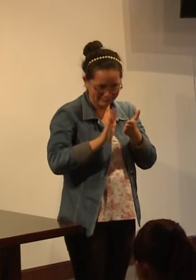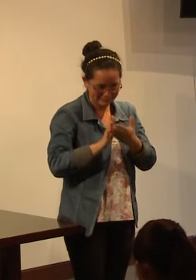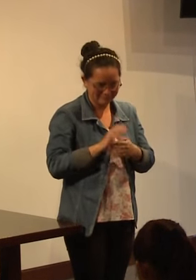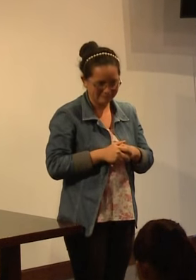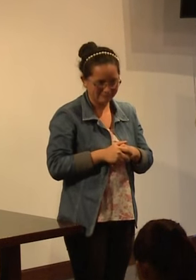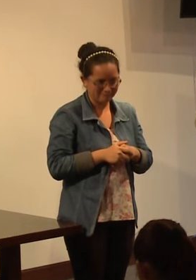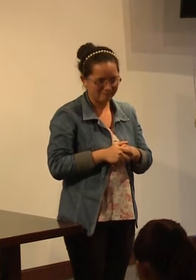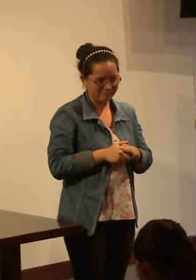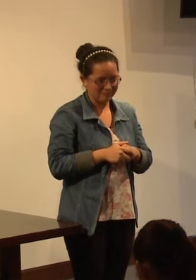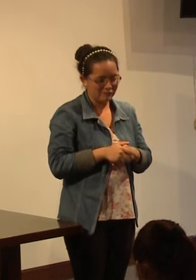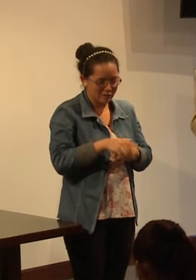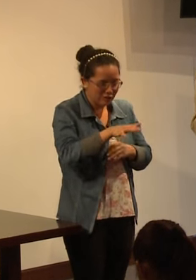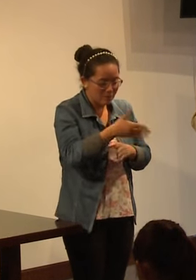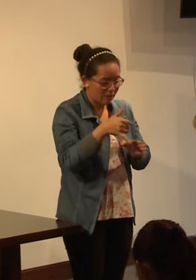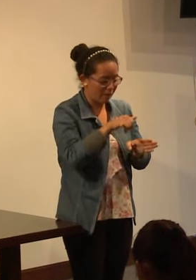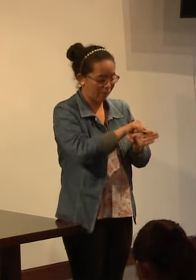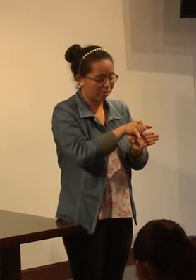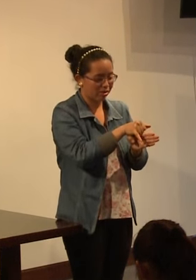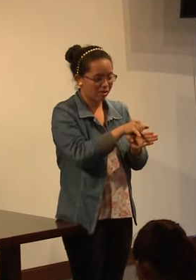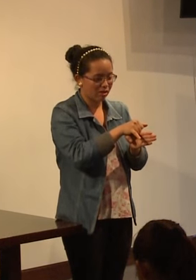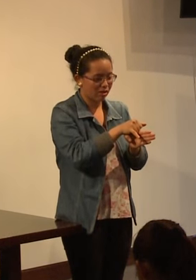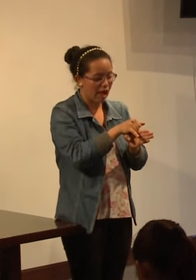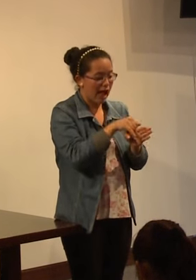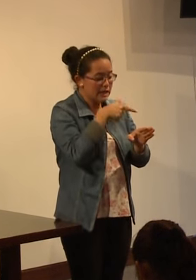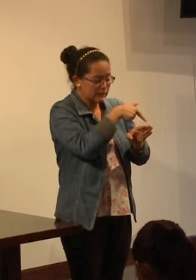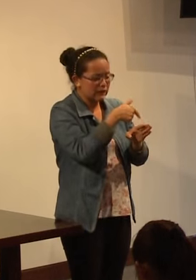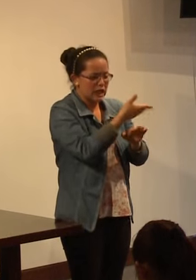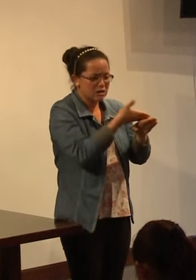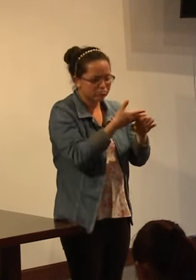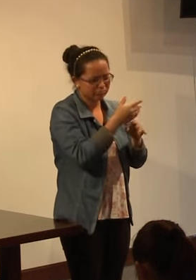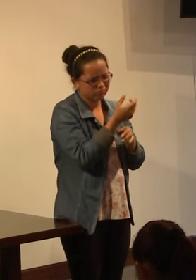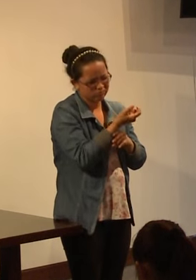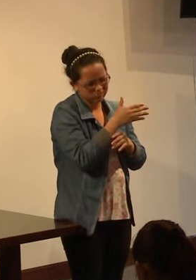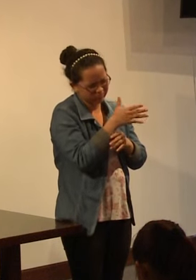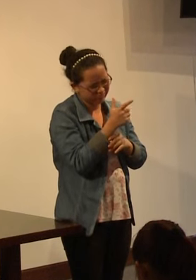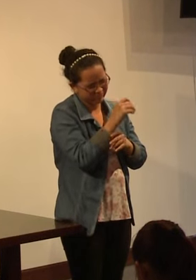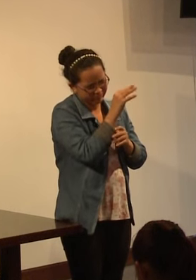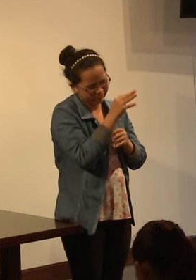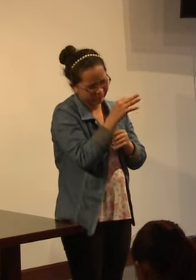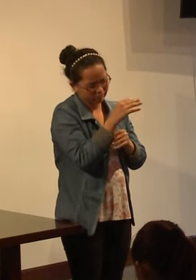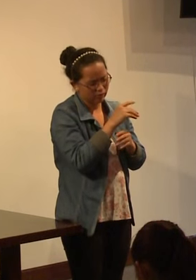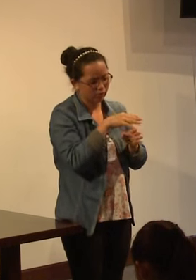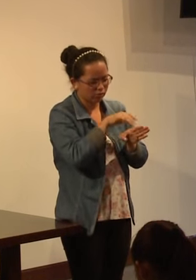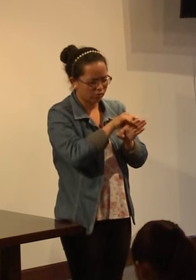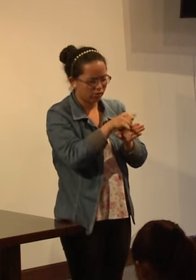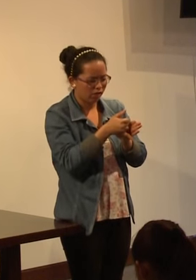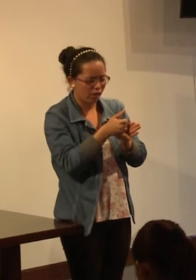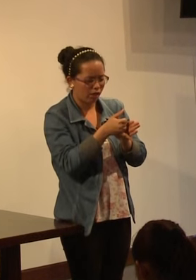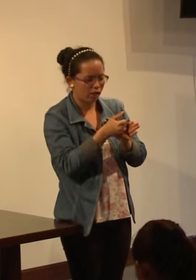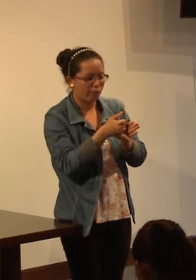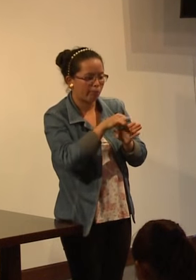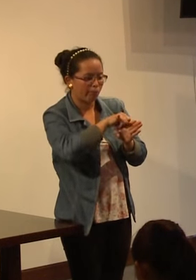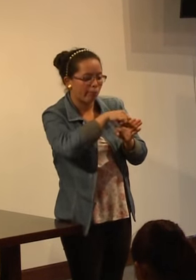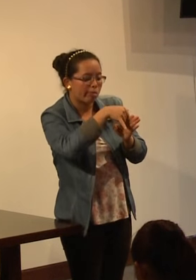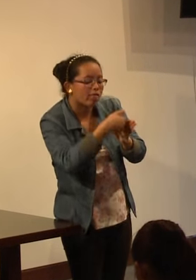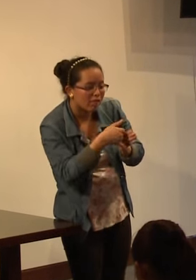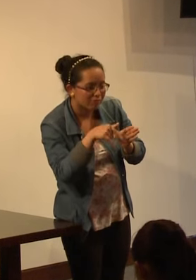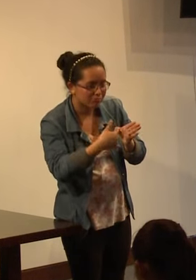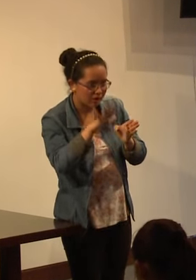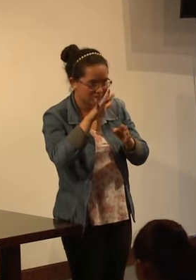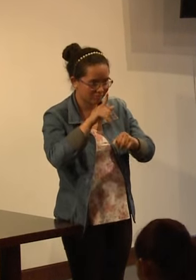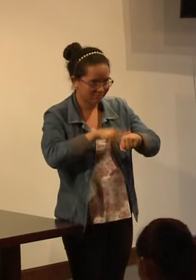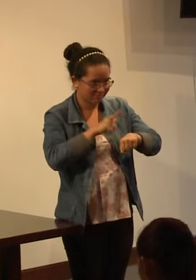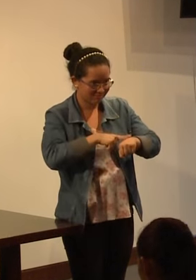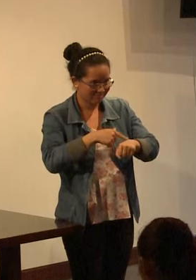donde menos tenemos exigencia en la vida cotidiana ya, digamos, de nuestro desarrollo profesional o personal, tenemos una preparación absurda y donde